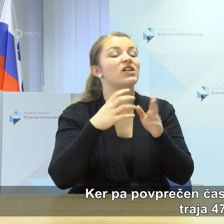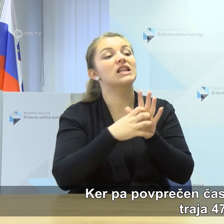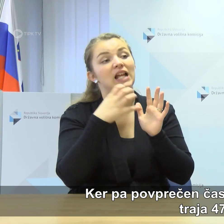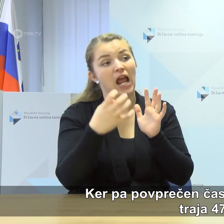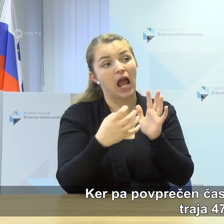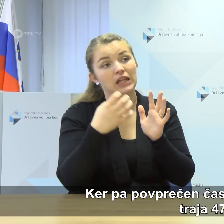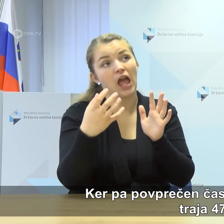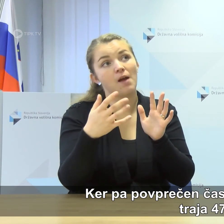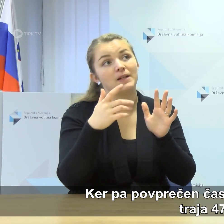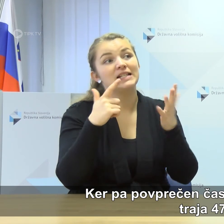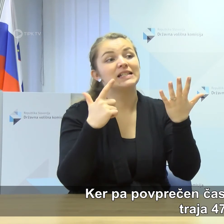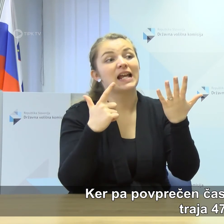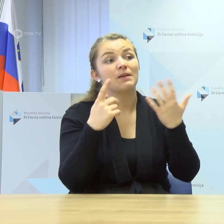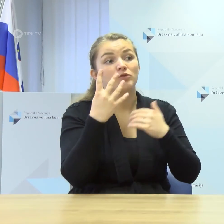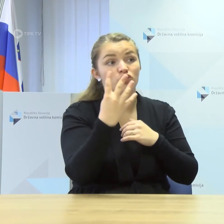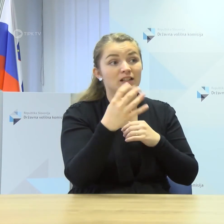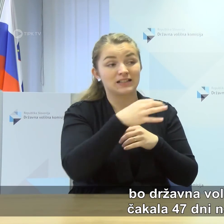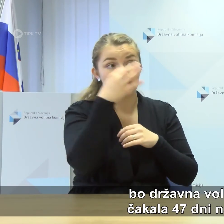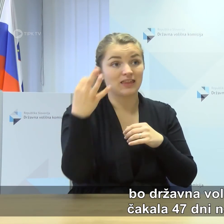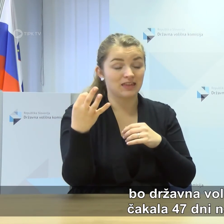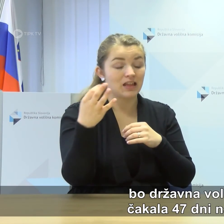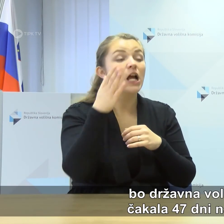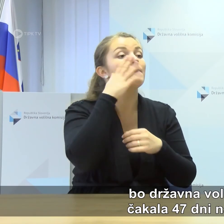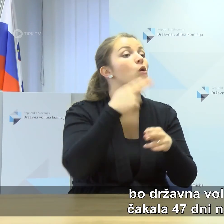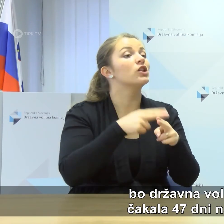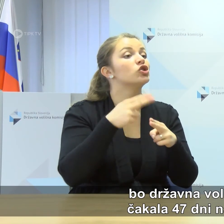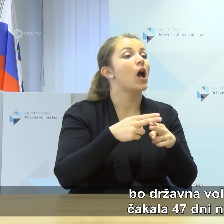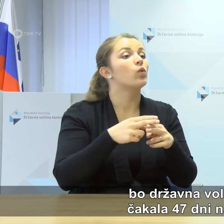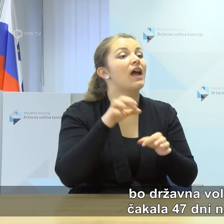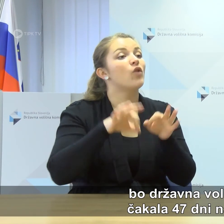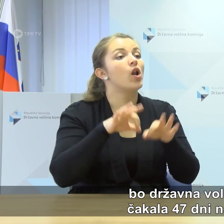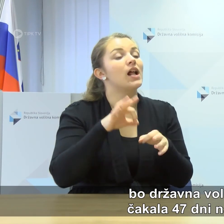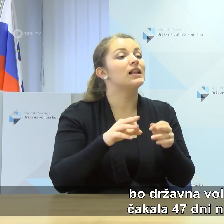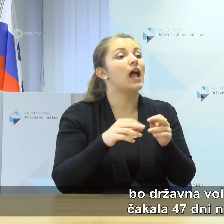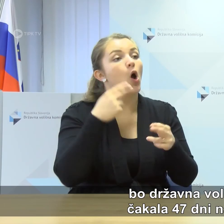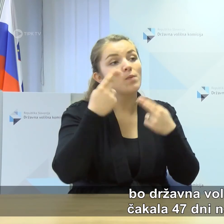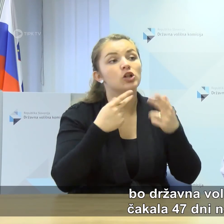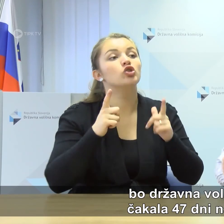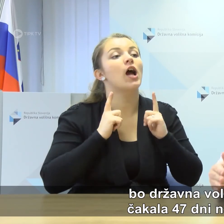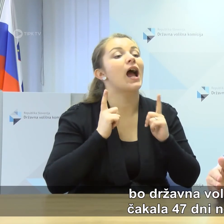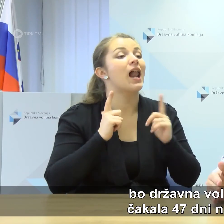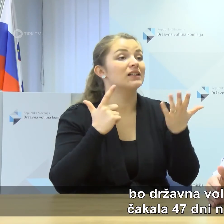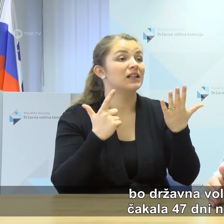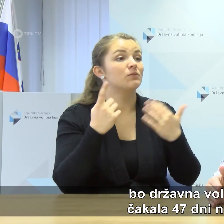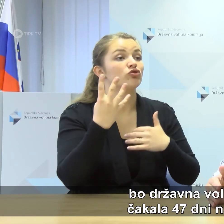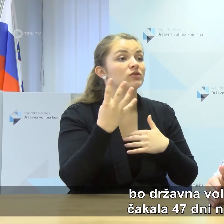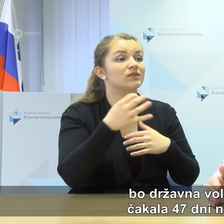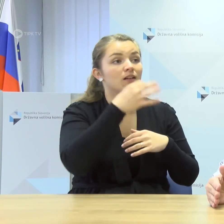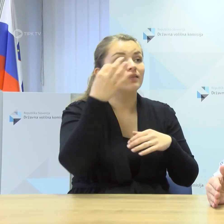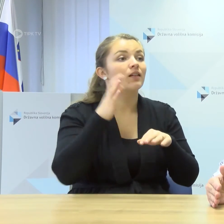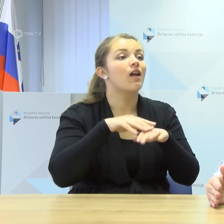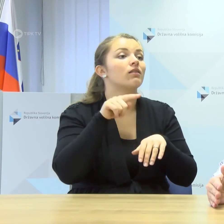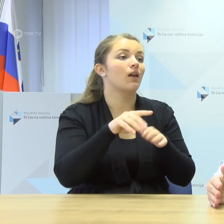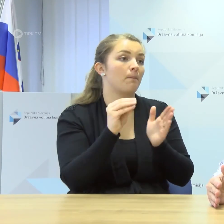47 dni, bo Državna volilna komisija čakala 47 dni na te podatke. K